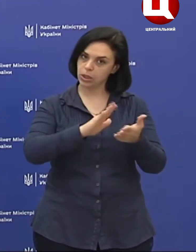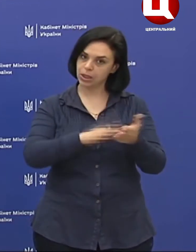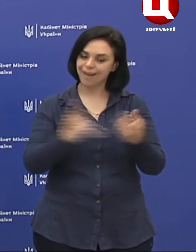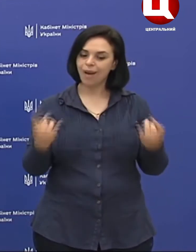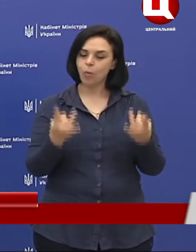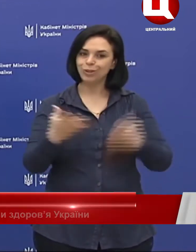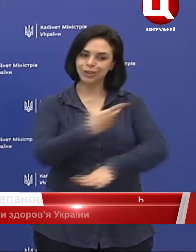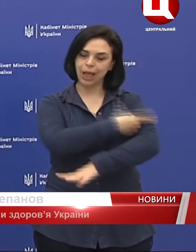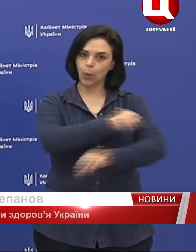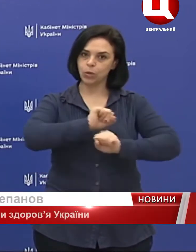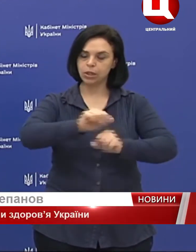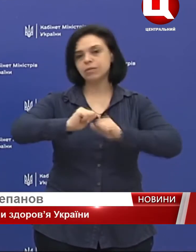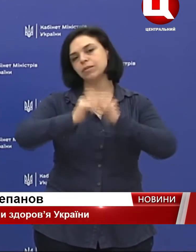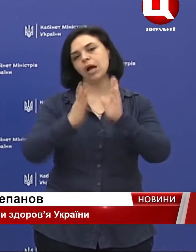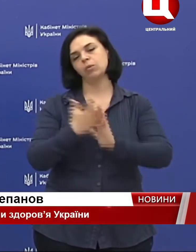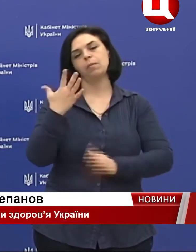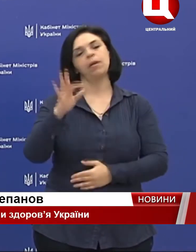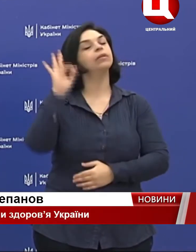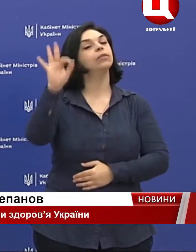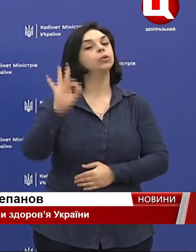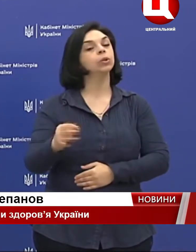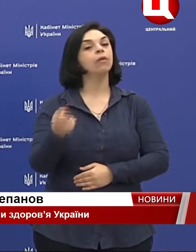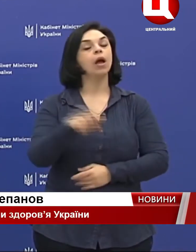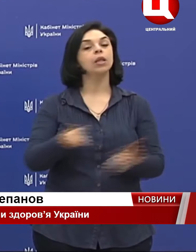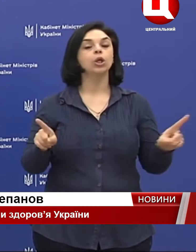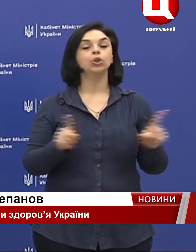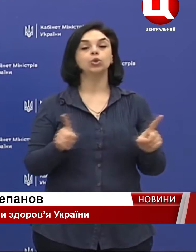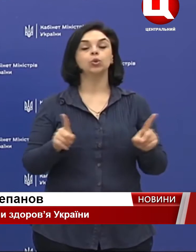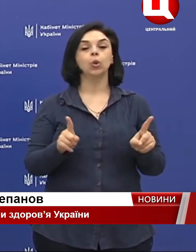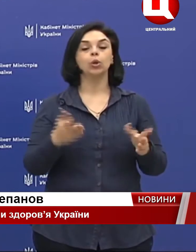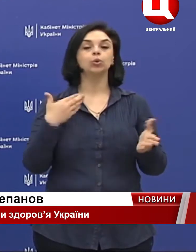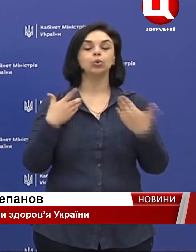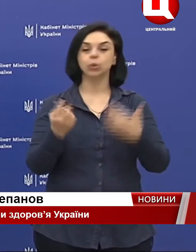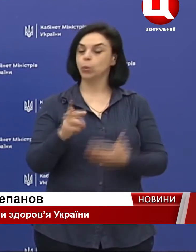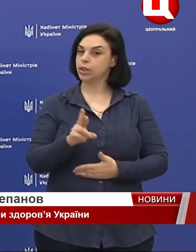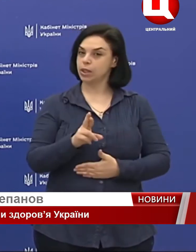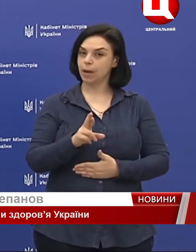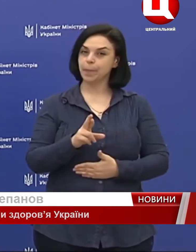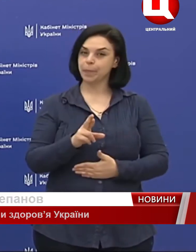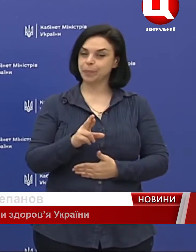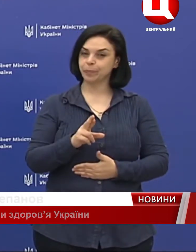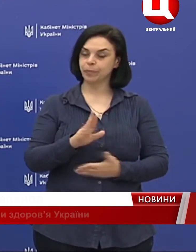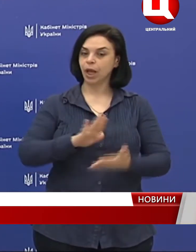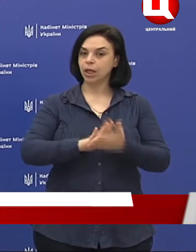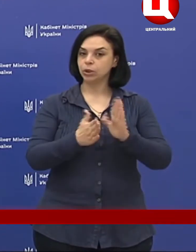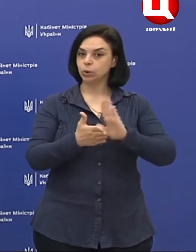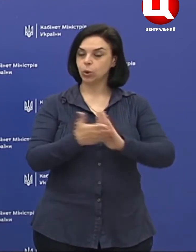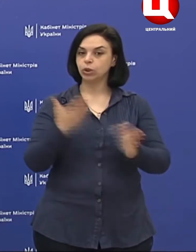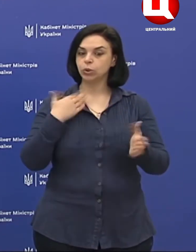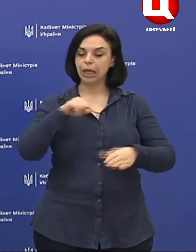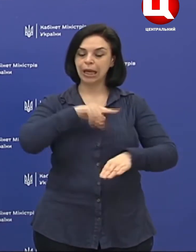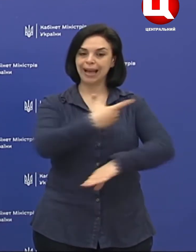рутинної імунізації загалом на 5%, а те, що стосується ситуації